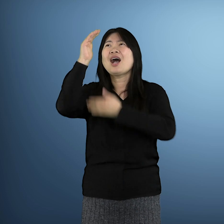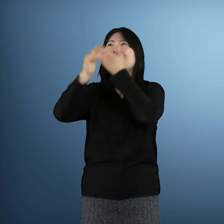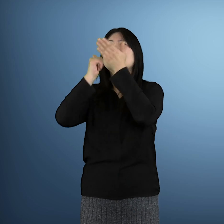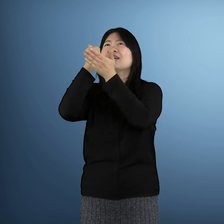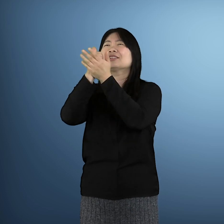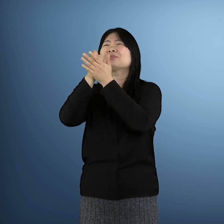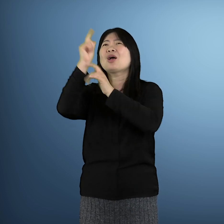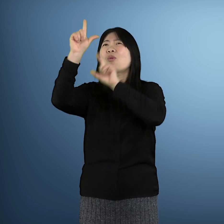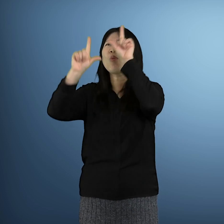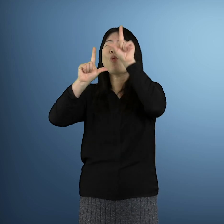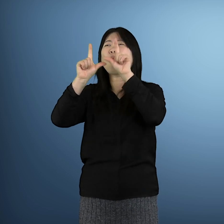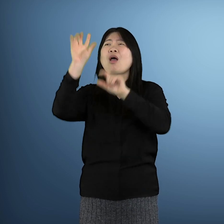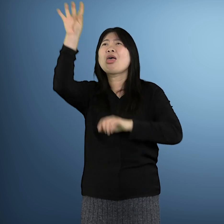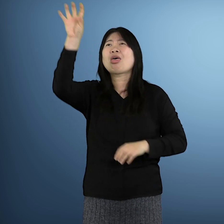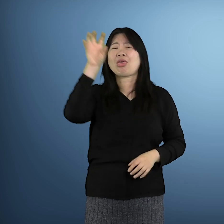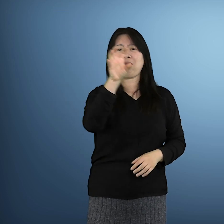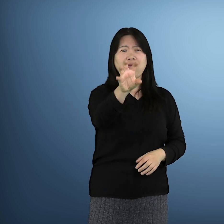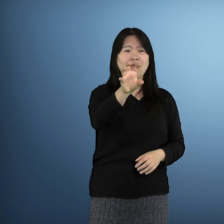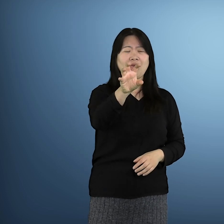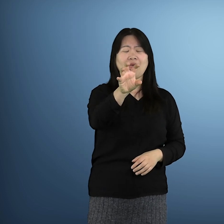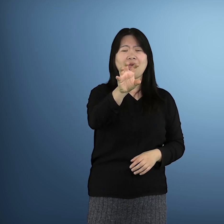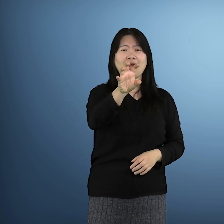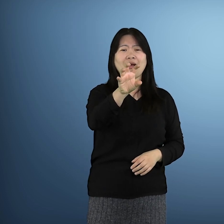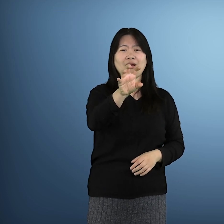하나님의 형상대로 지음받은